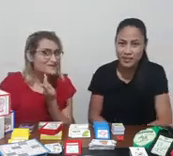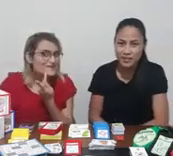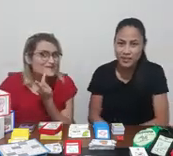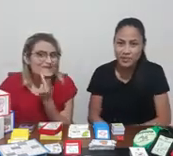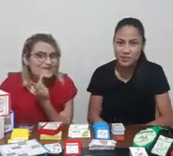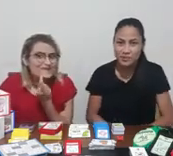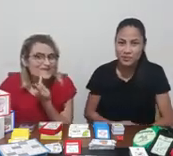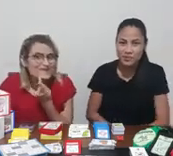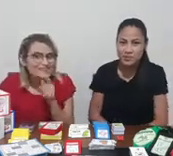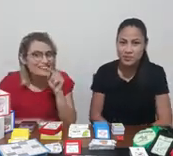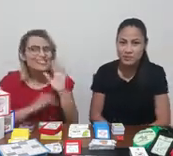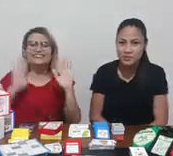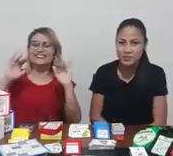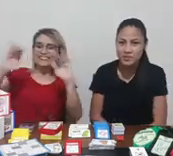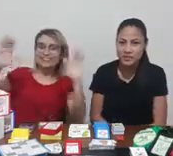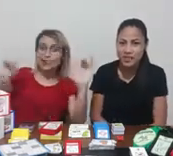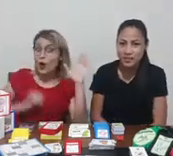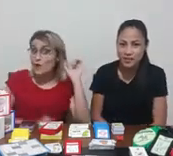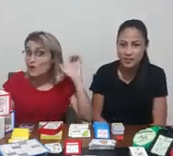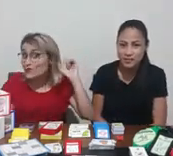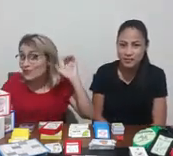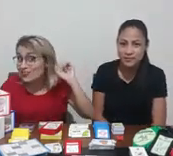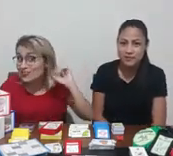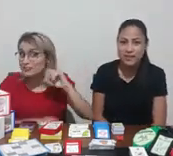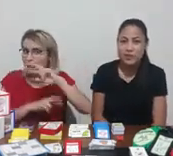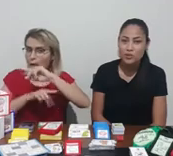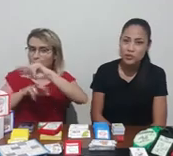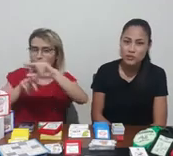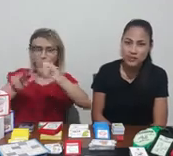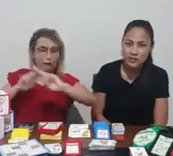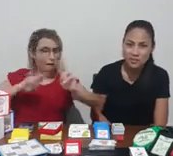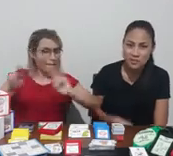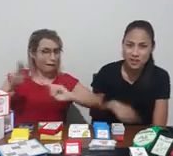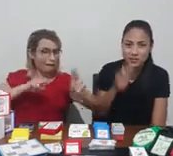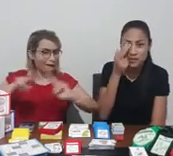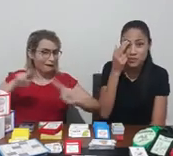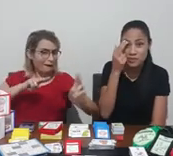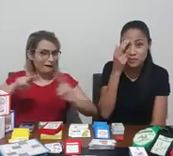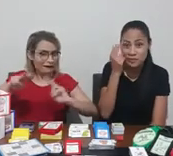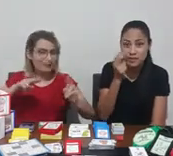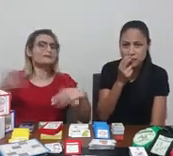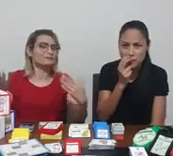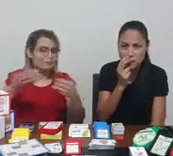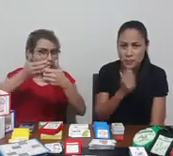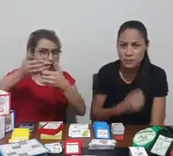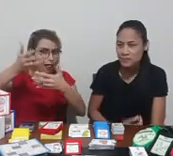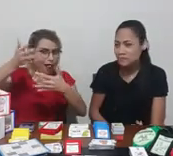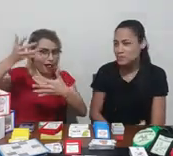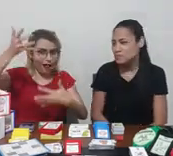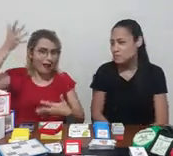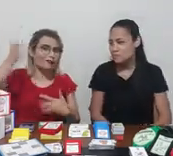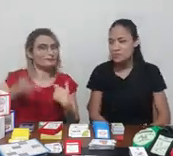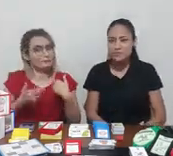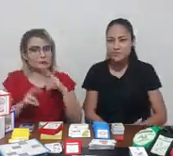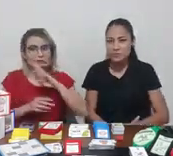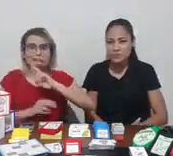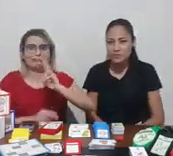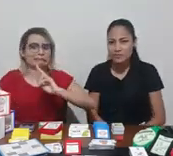Olá a todos os surdos. Leandro, todos os ouvintes também, várias pessoas.